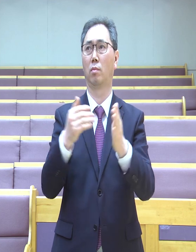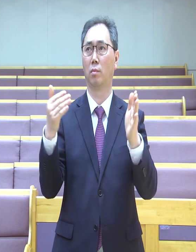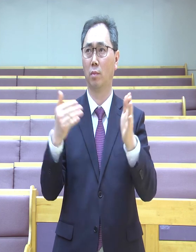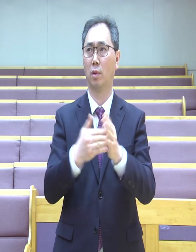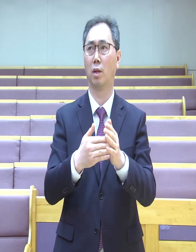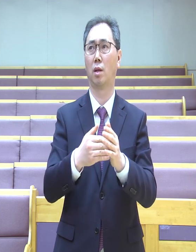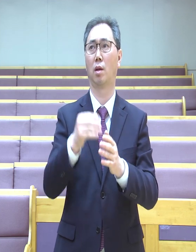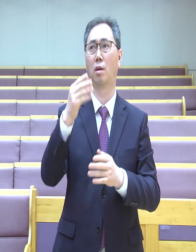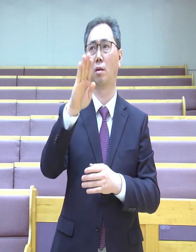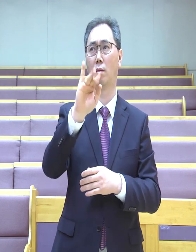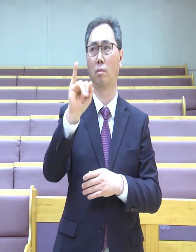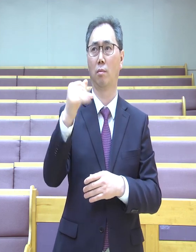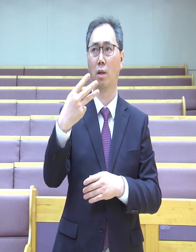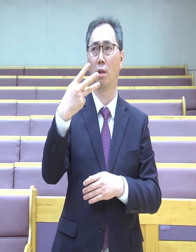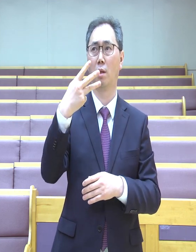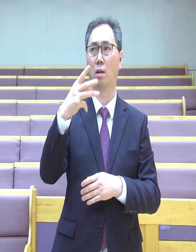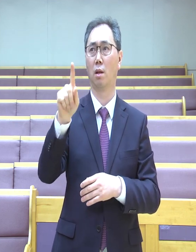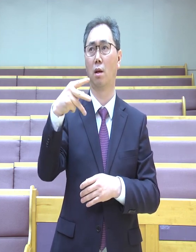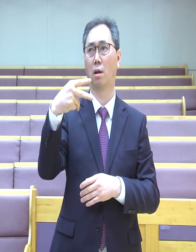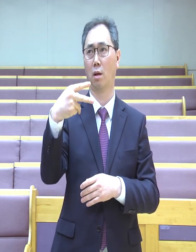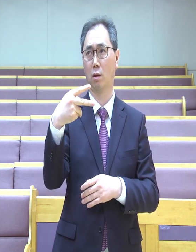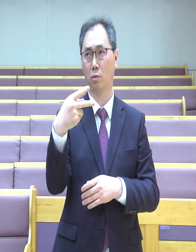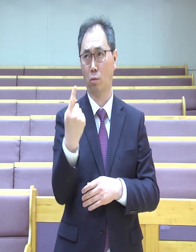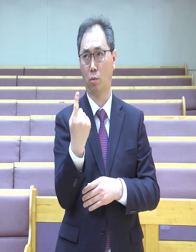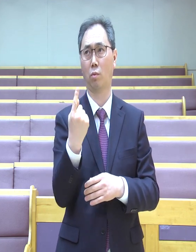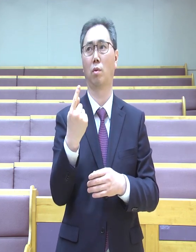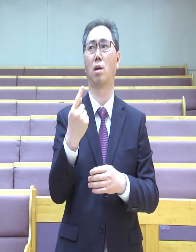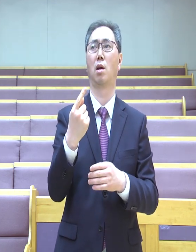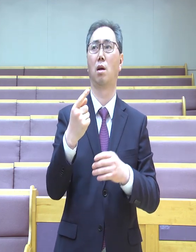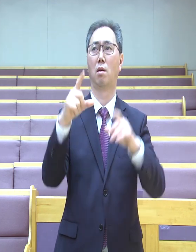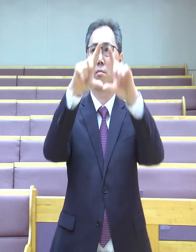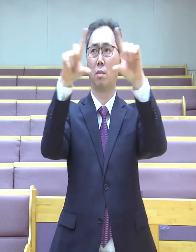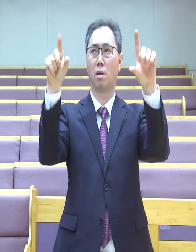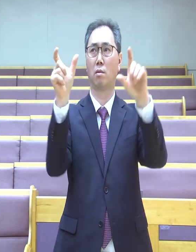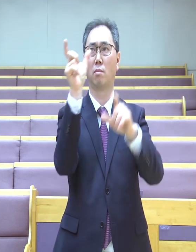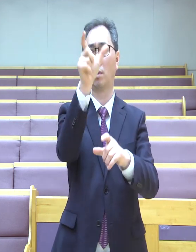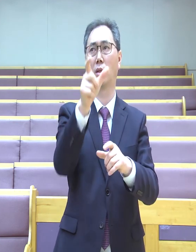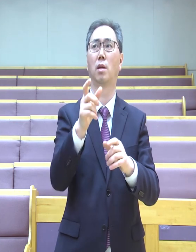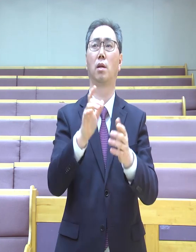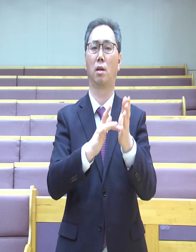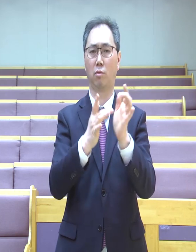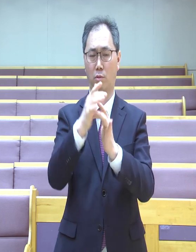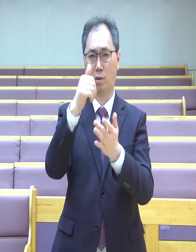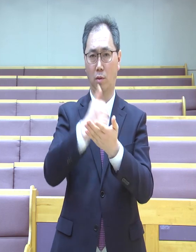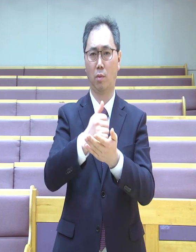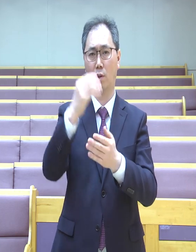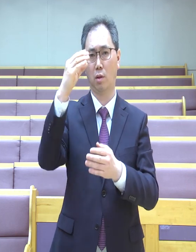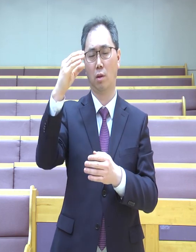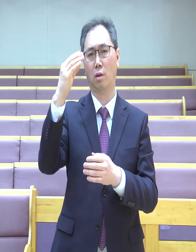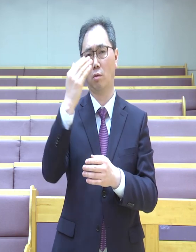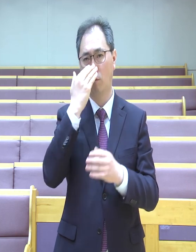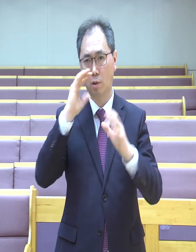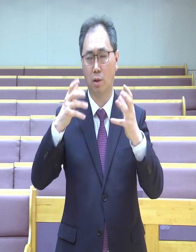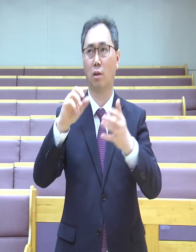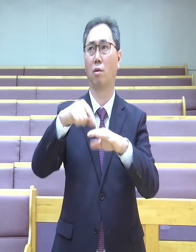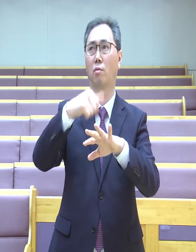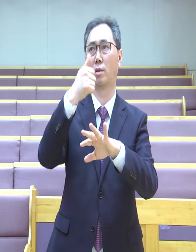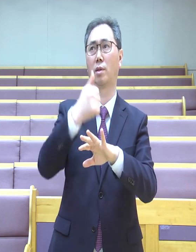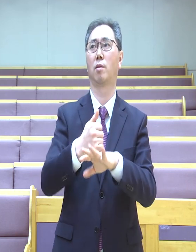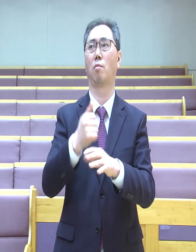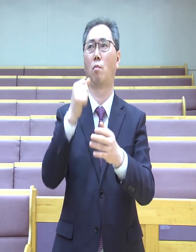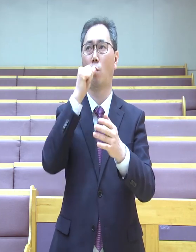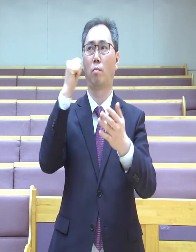패를 써서 십자가 위에 붙이니 나사렛 예수 유대인의 왕이라 기록되었더라. 예수께서 못 박히신